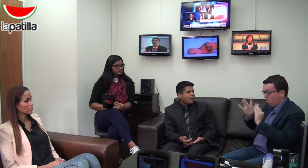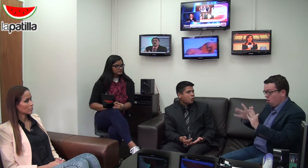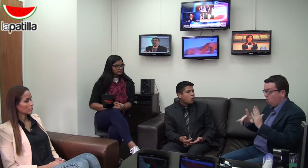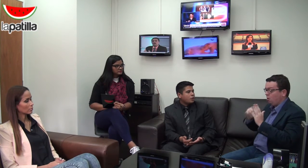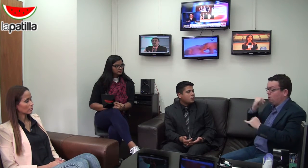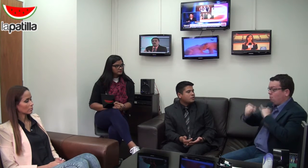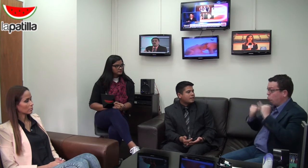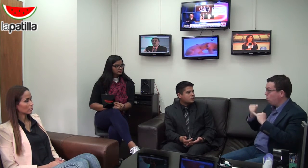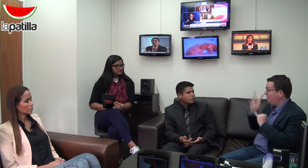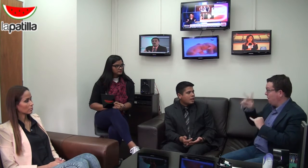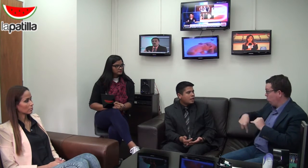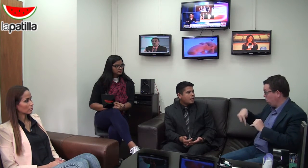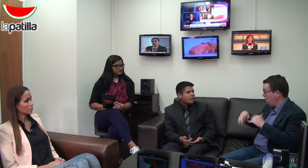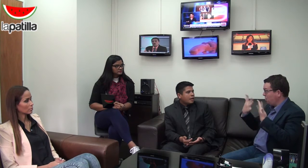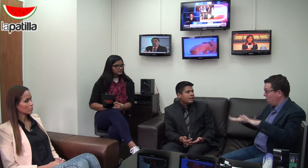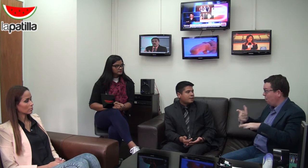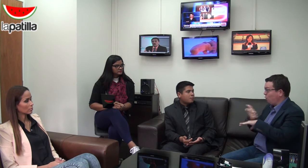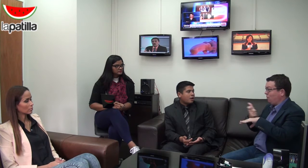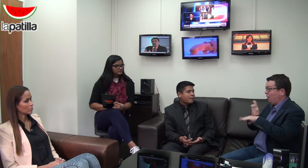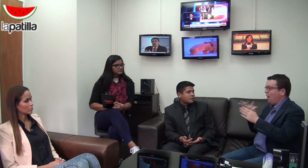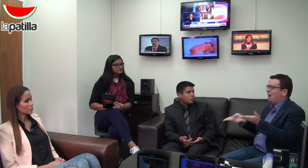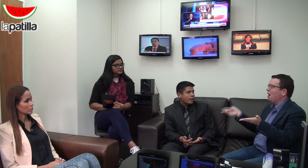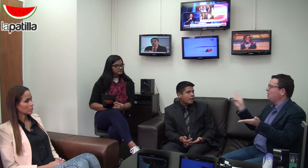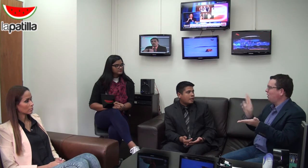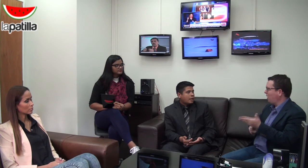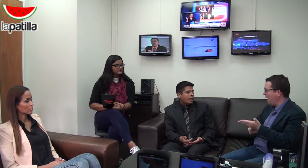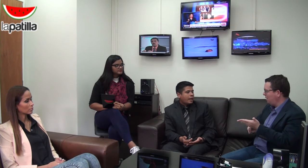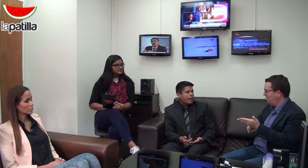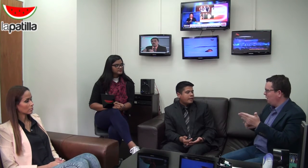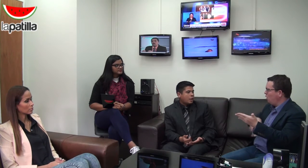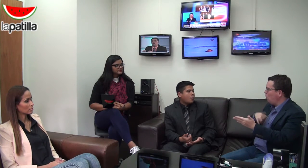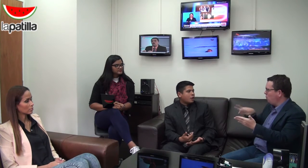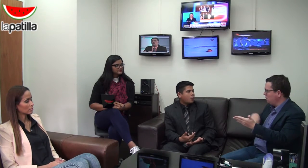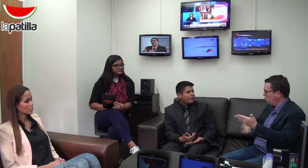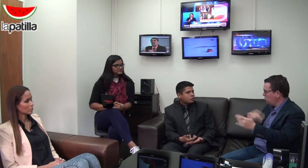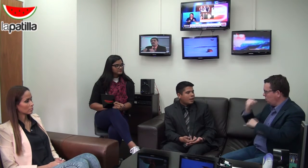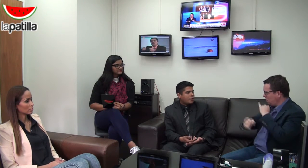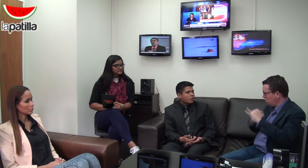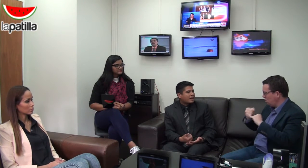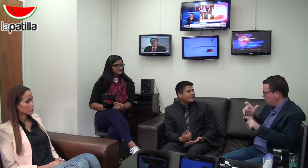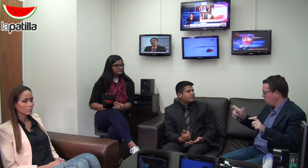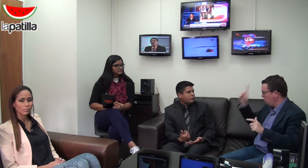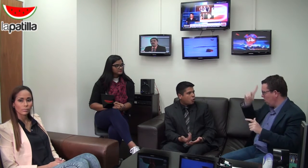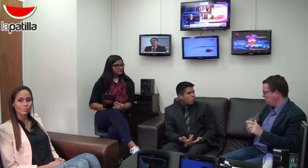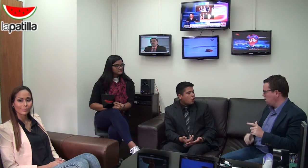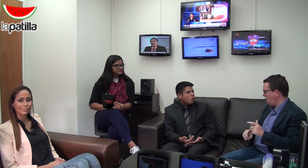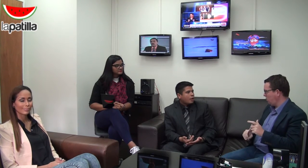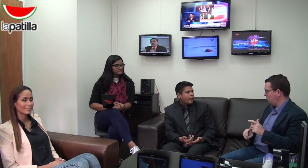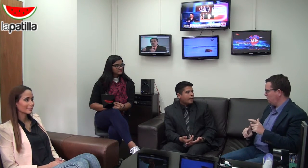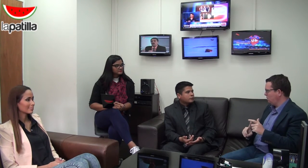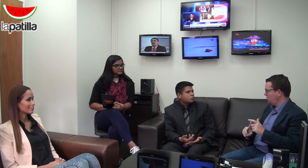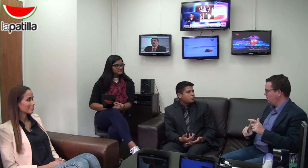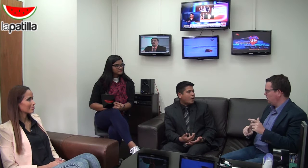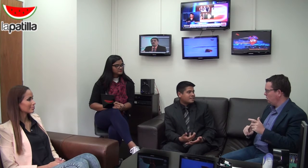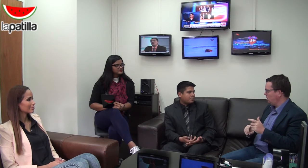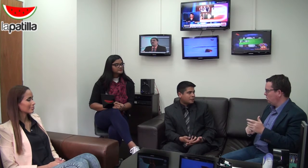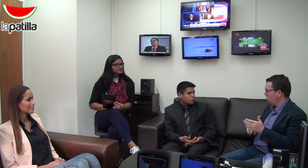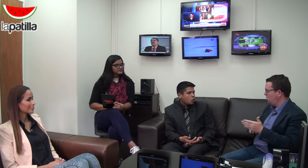marco jurídico internacional. Sabemos que Venezuela y el gobierno venezolano ratificó su aceptación